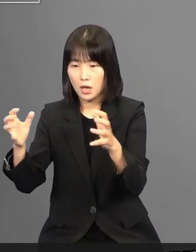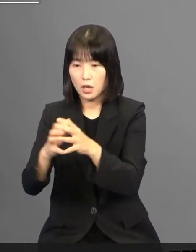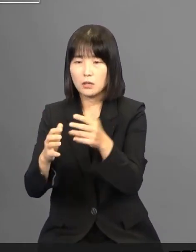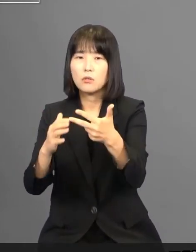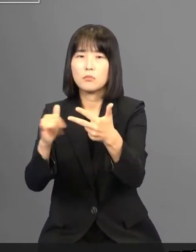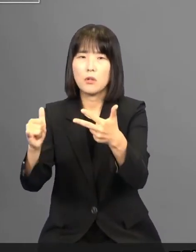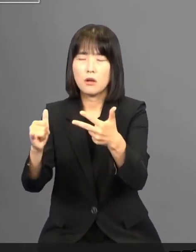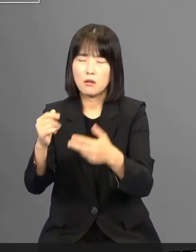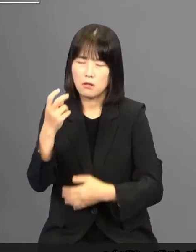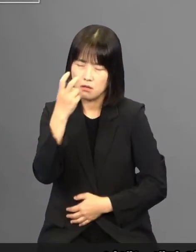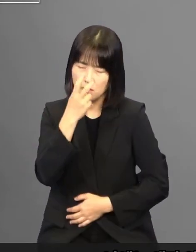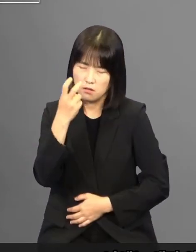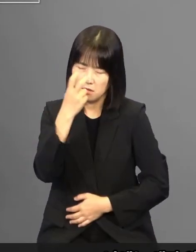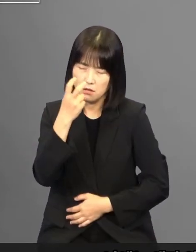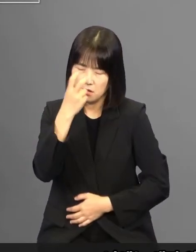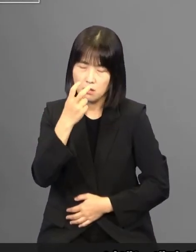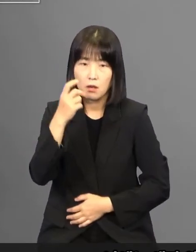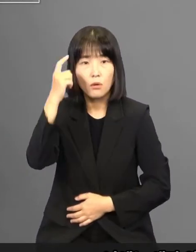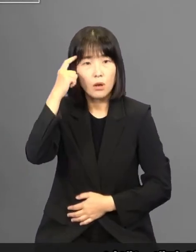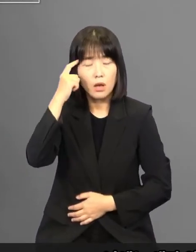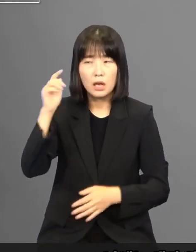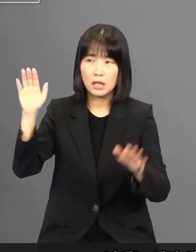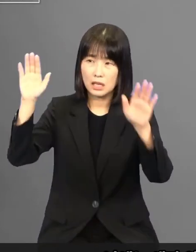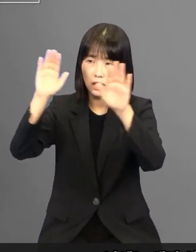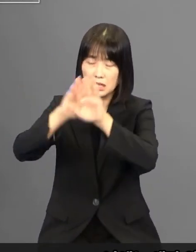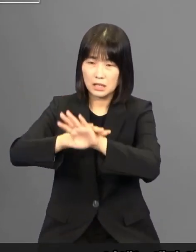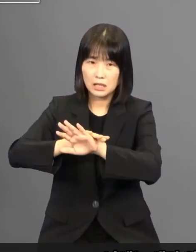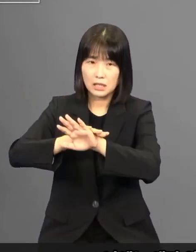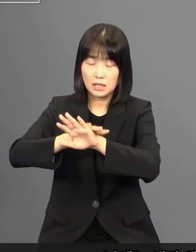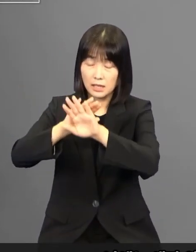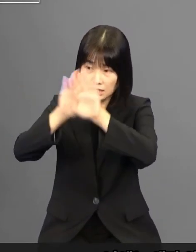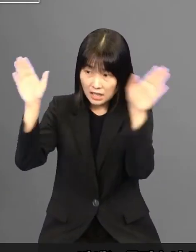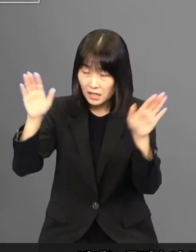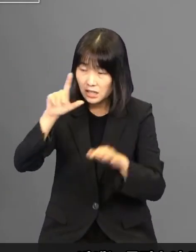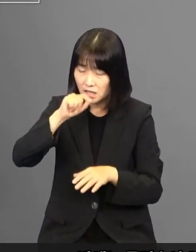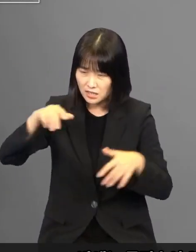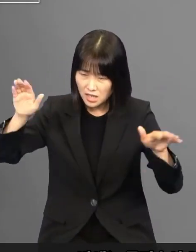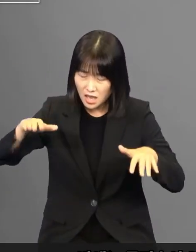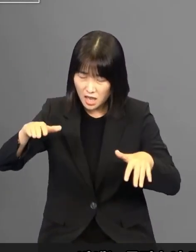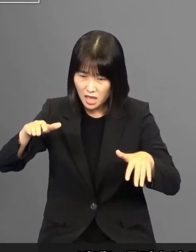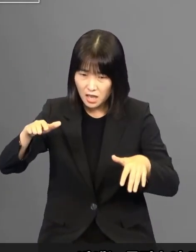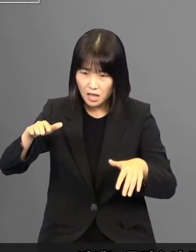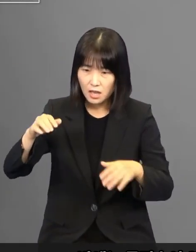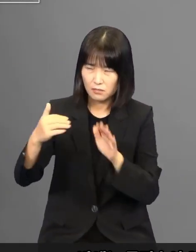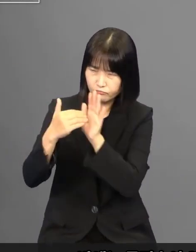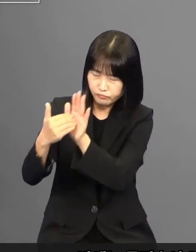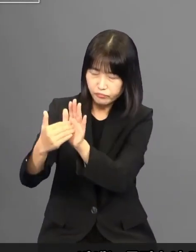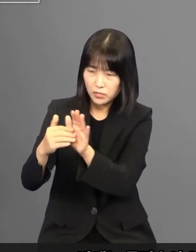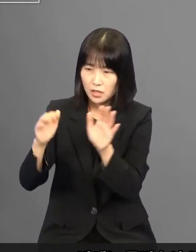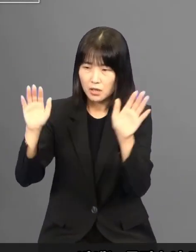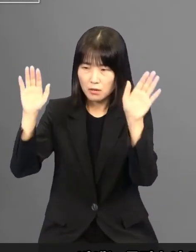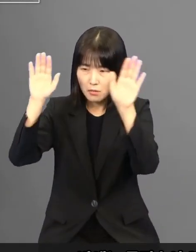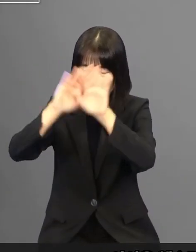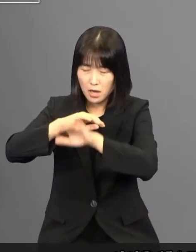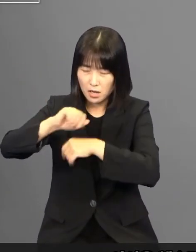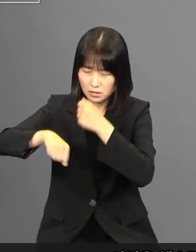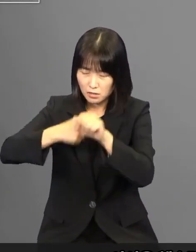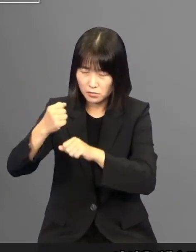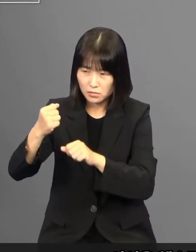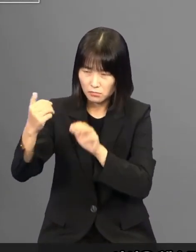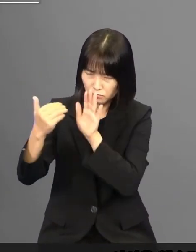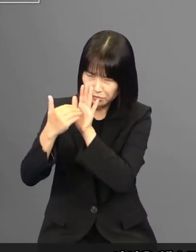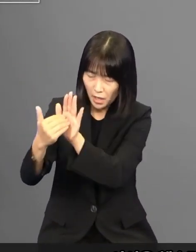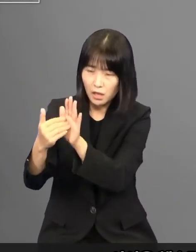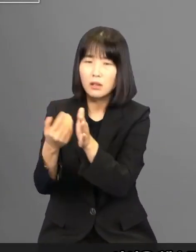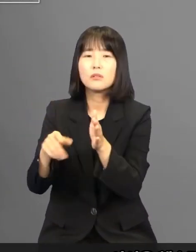지킬까요? 낮에는 새가 와서 쪼아먹을 테고, 그렇죠? 밤에는 들짐승이 와서 시신을 뜯어먹을 테니까